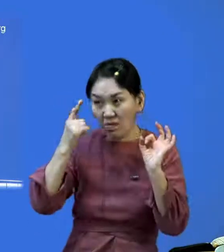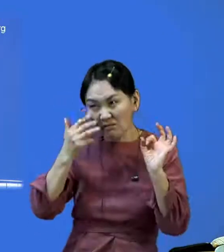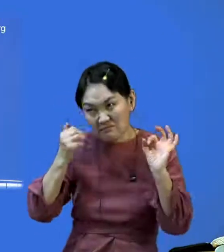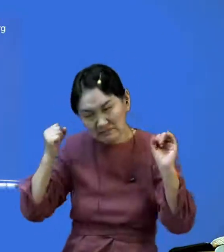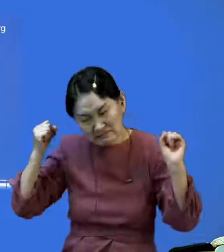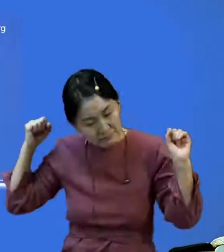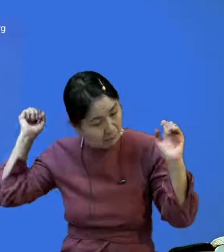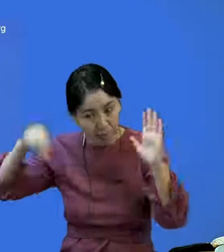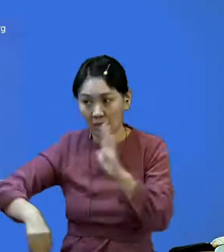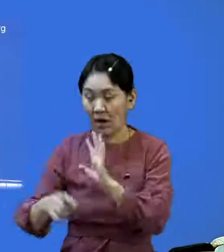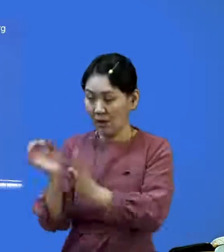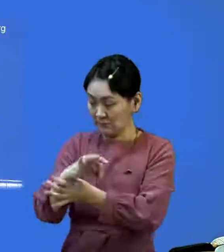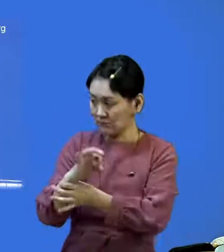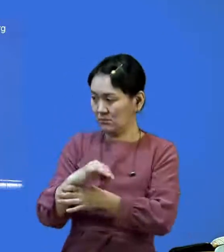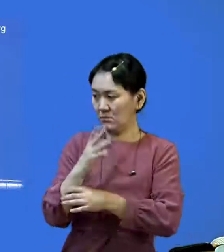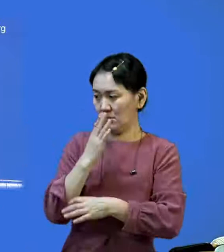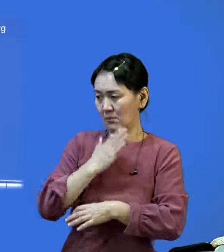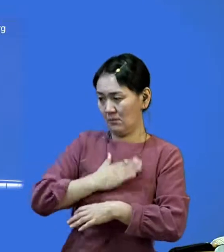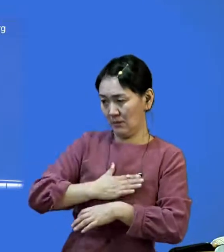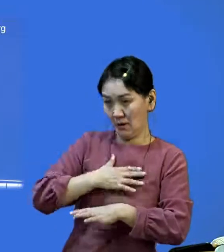Юу ч байхгүй бол яах вэ?